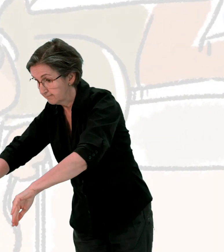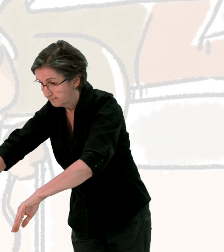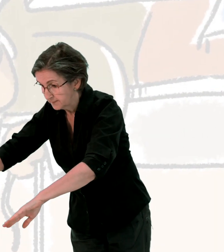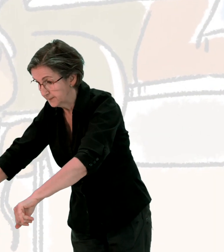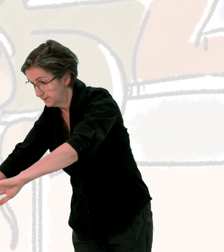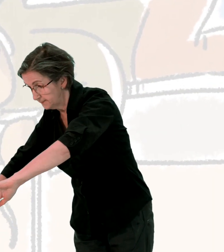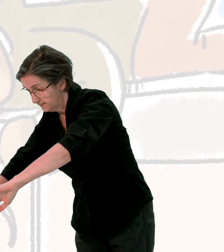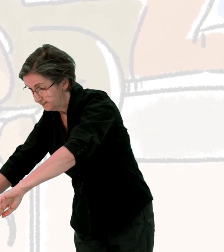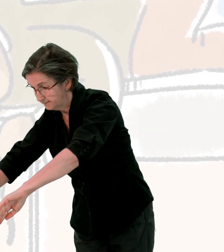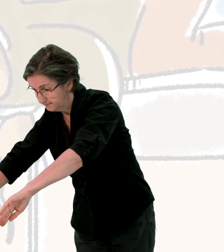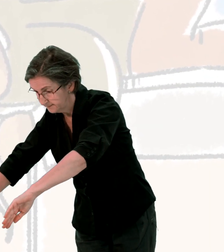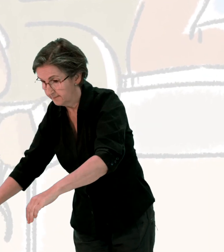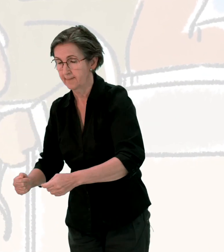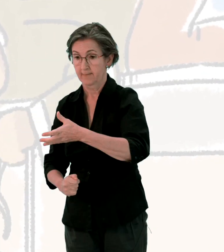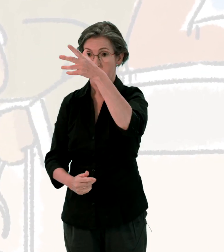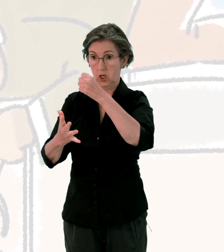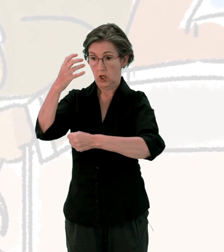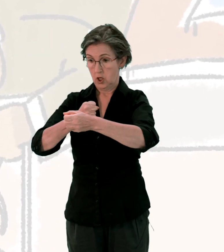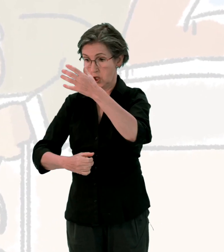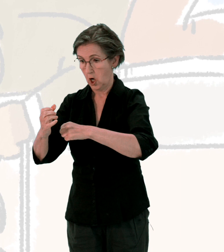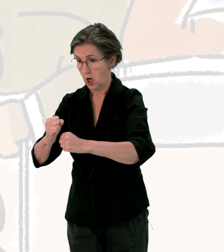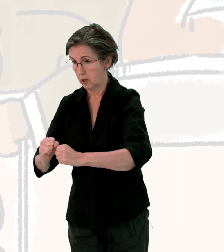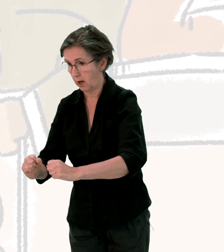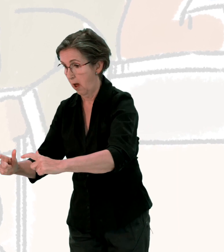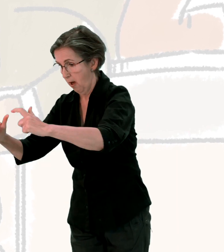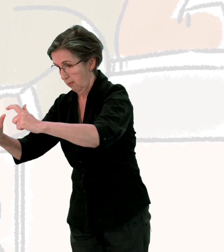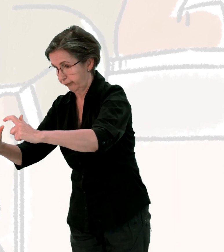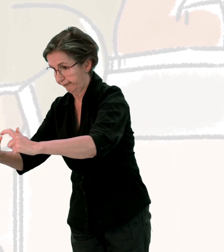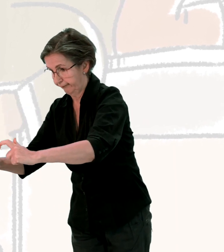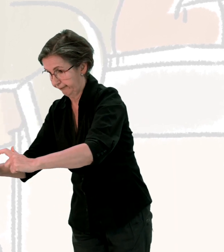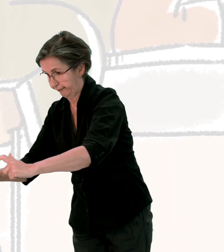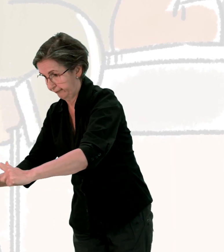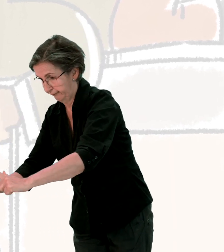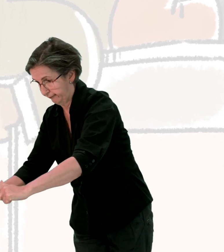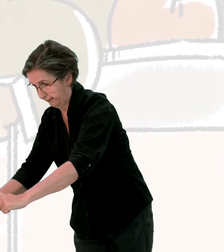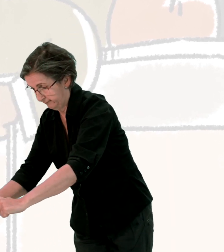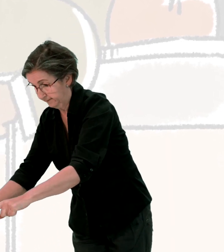Alors ils enlèvent une partie du toit au-dessus de l'endroit où Jésus se trouve.